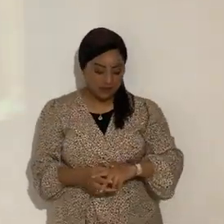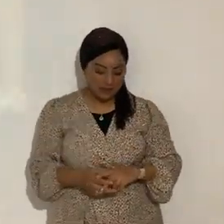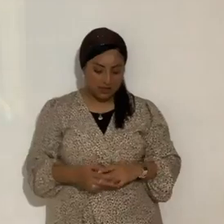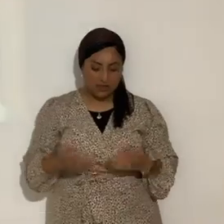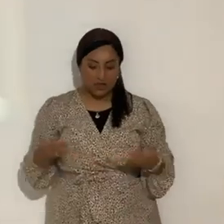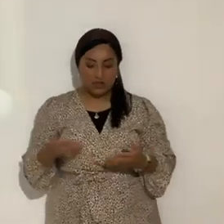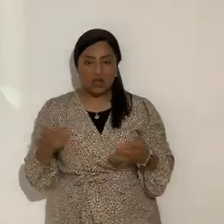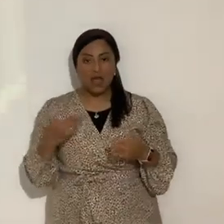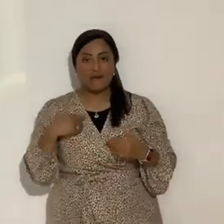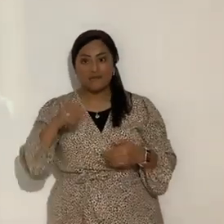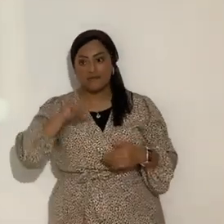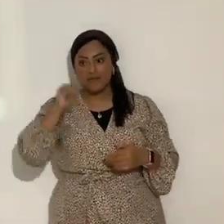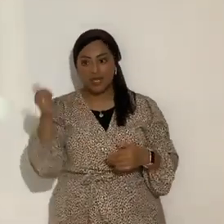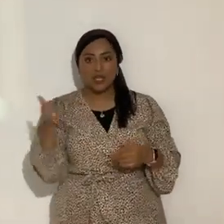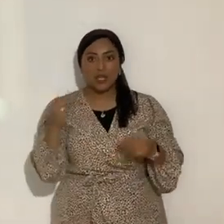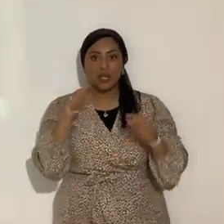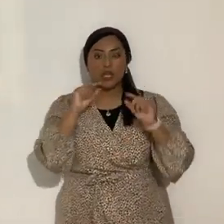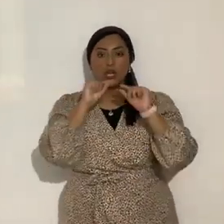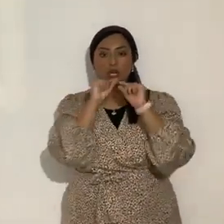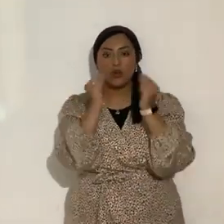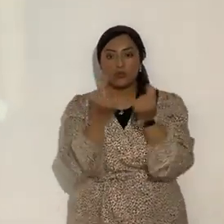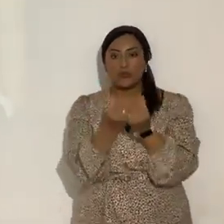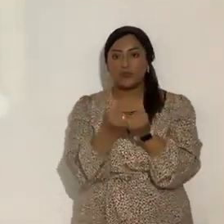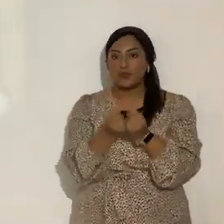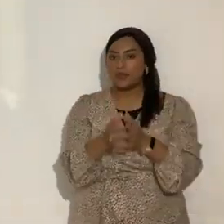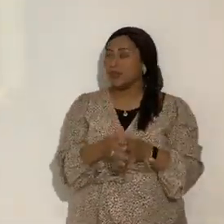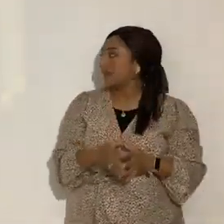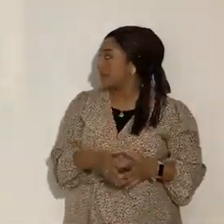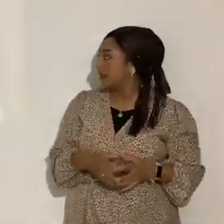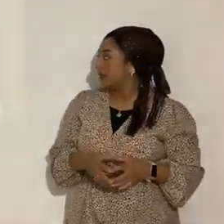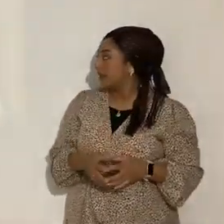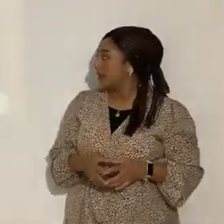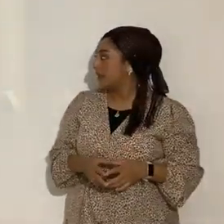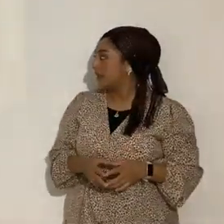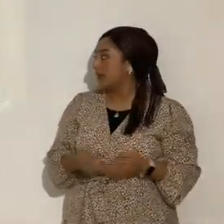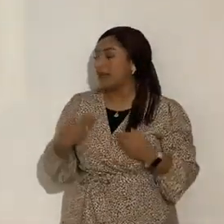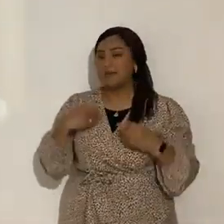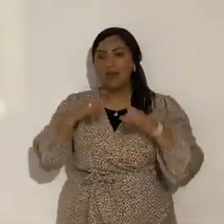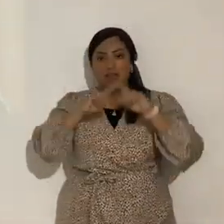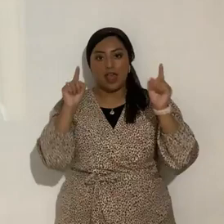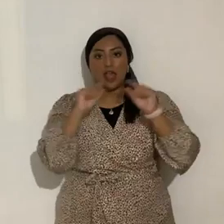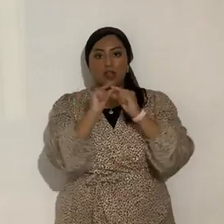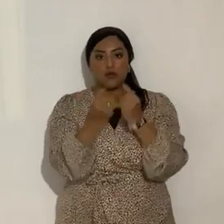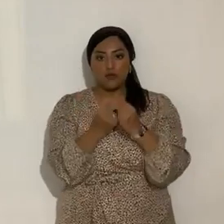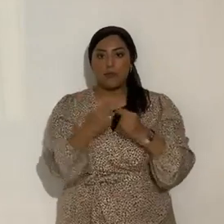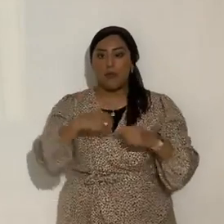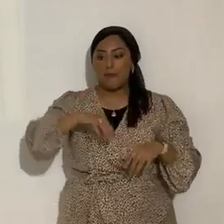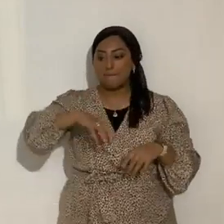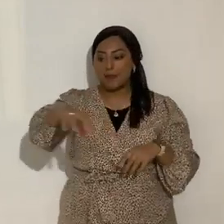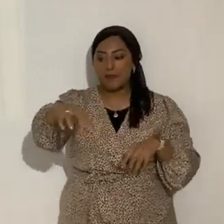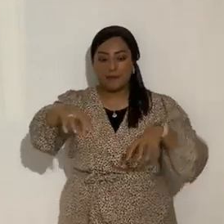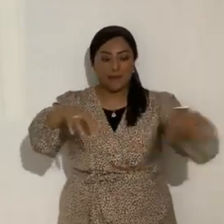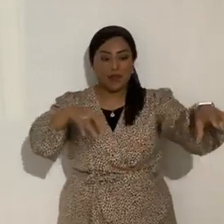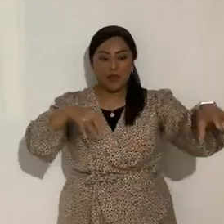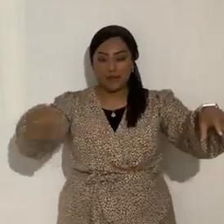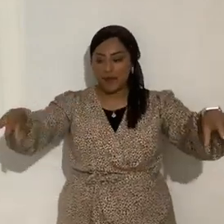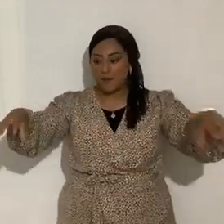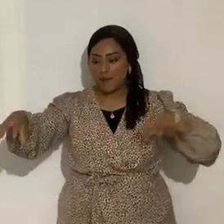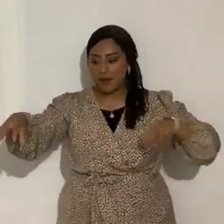aquí surgen otros grupos. Bueno, algo así, no estoy nadando, sino como dividiendo, ¿verdad? Dividiendo, para